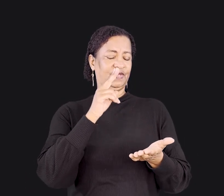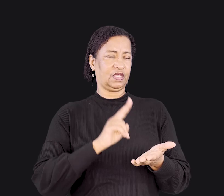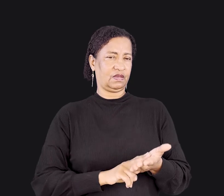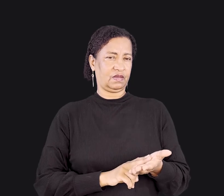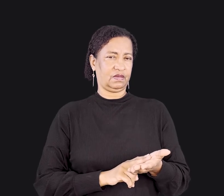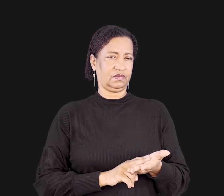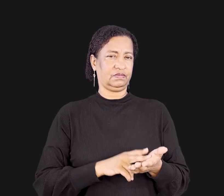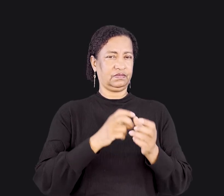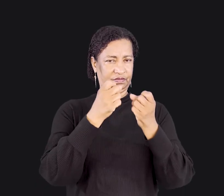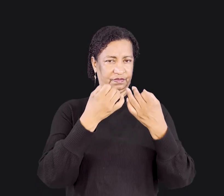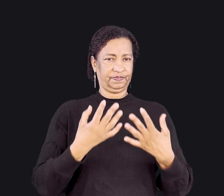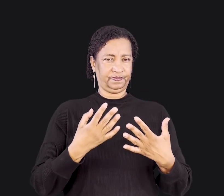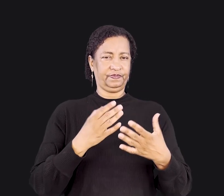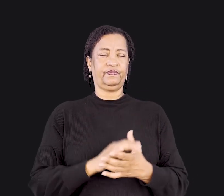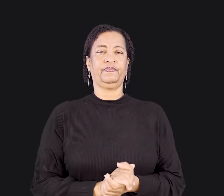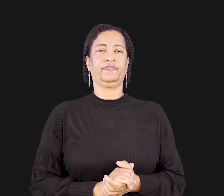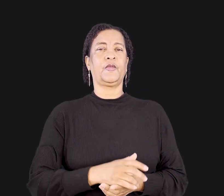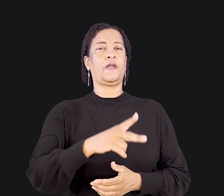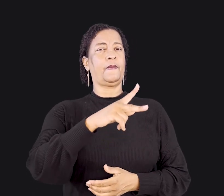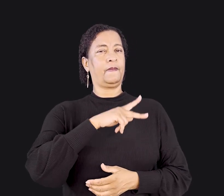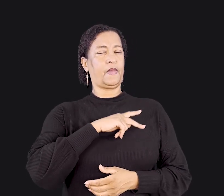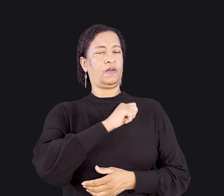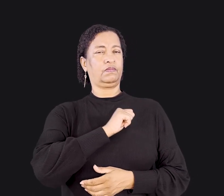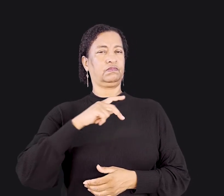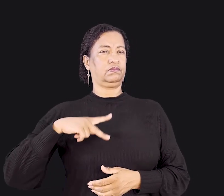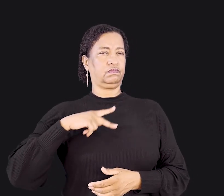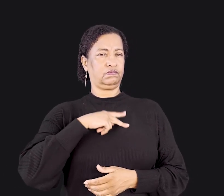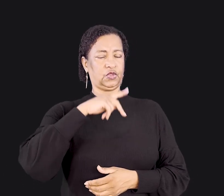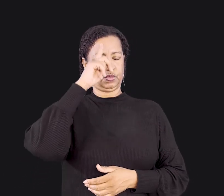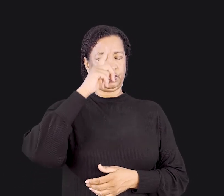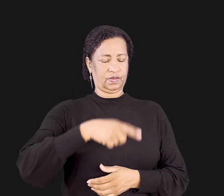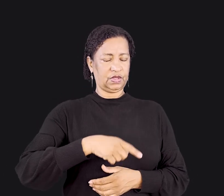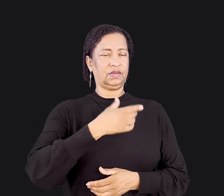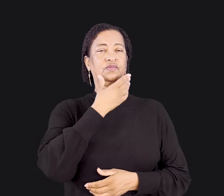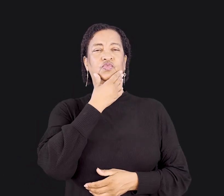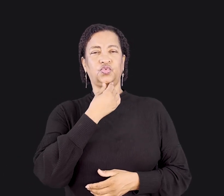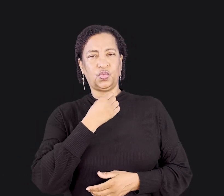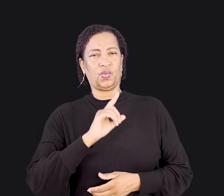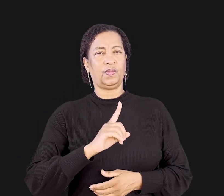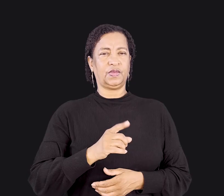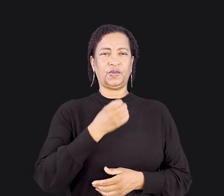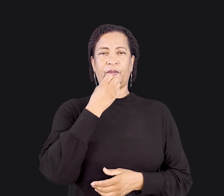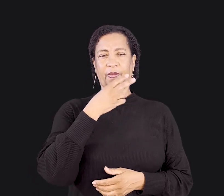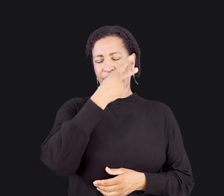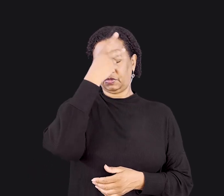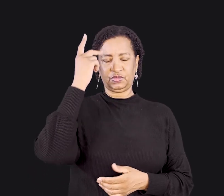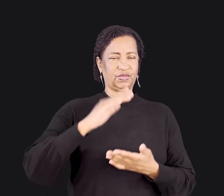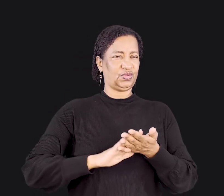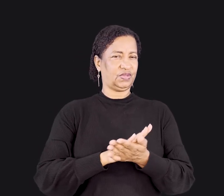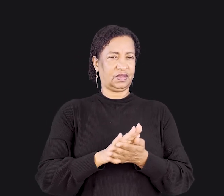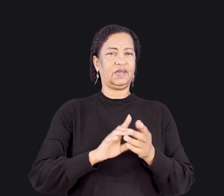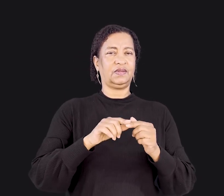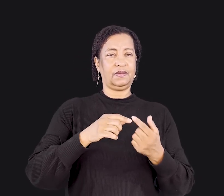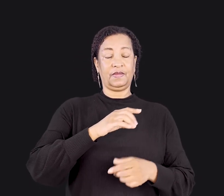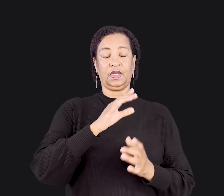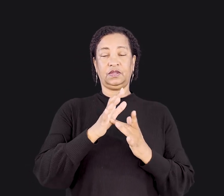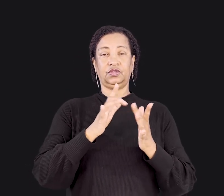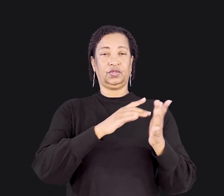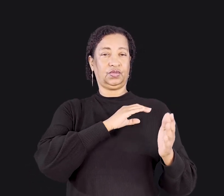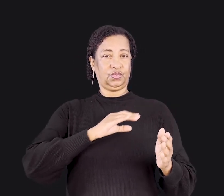Ele escreve assim: Paulo, apóstolo enviado não da parte de homens, nem por meio de pessoa alguma, mas por Jesus Cristo e por